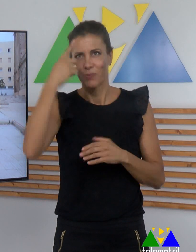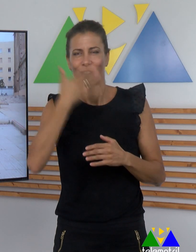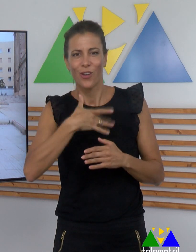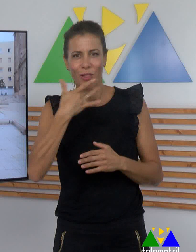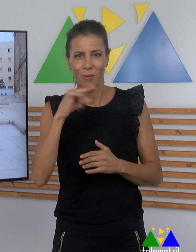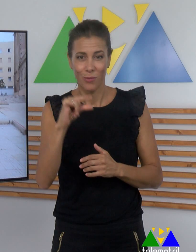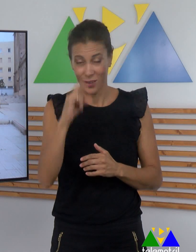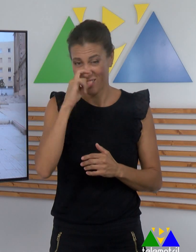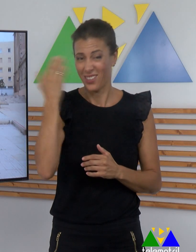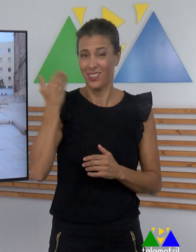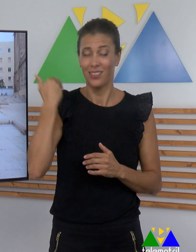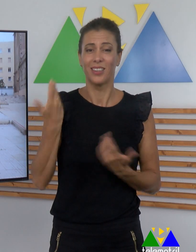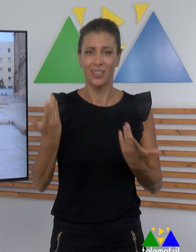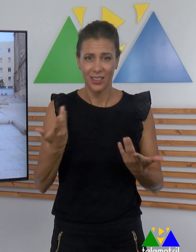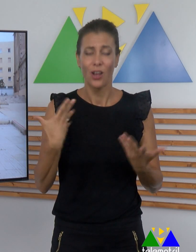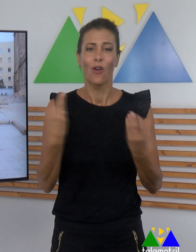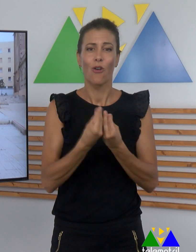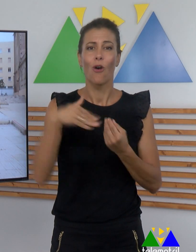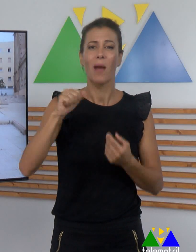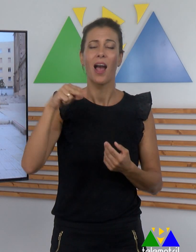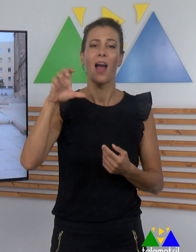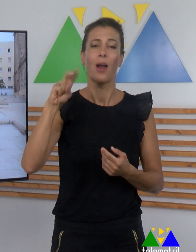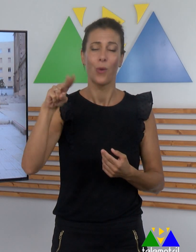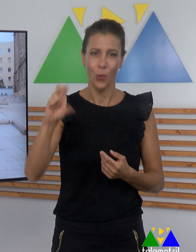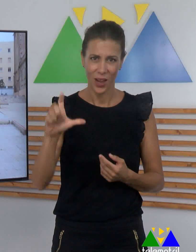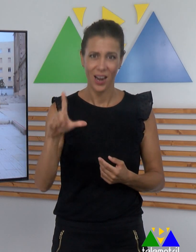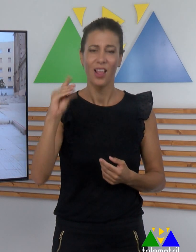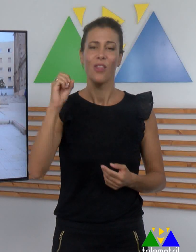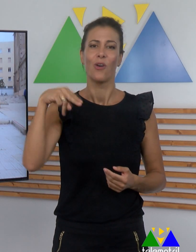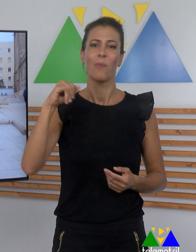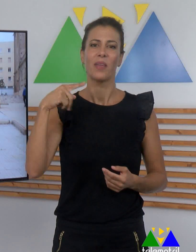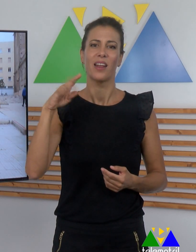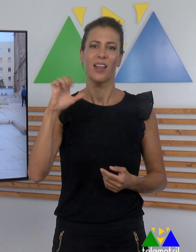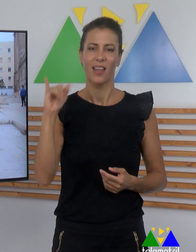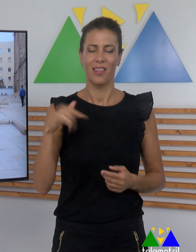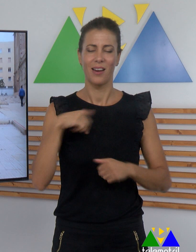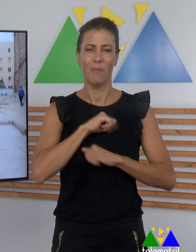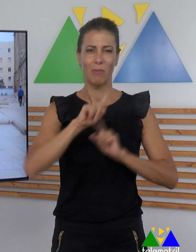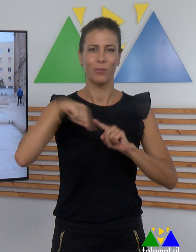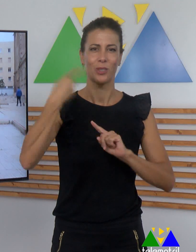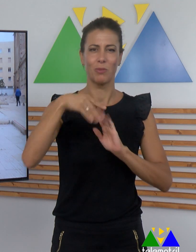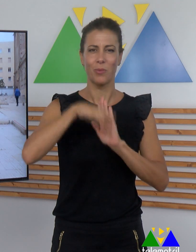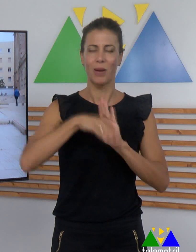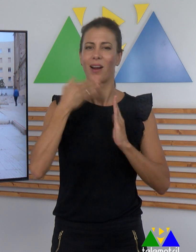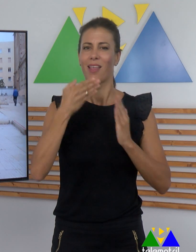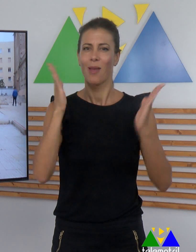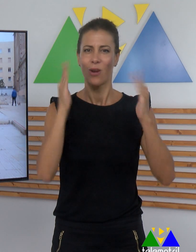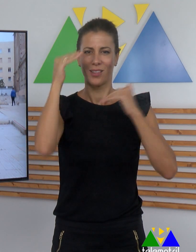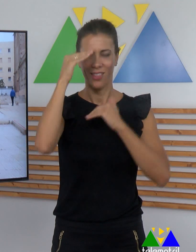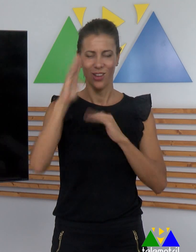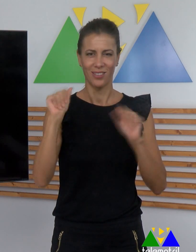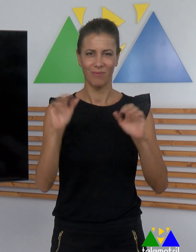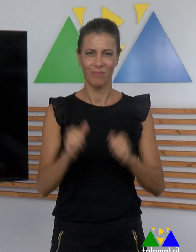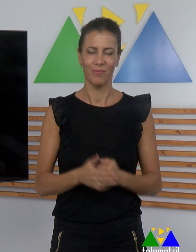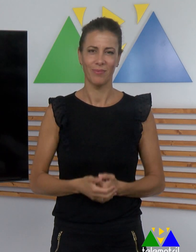de antaño, de la mano de don Manuel Domínguez. Les esperamos ya el próximo programa aquí en nuestra alquería. Gracias por su atención. Hasta la próxima. Adiós.